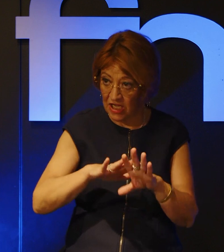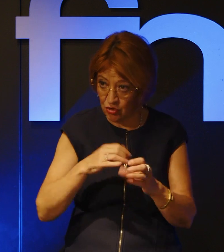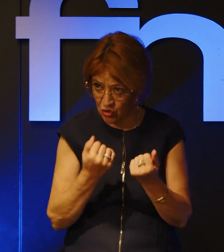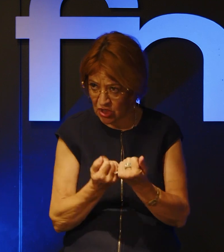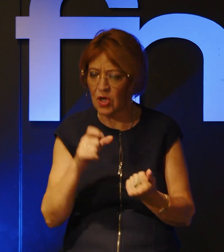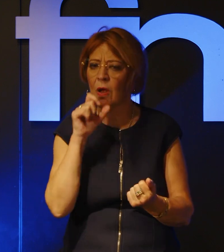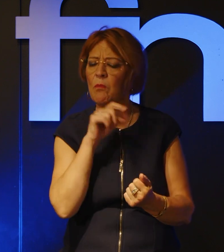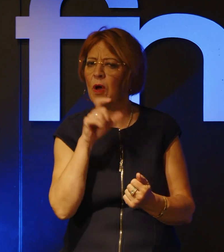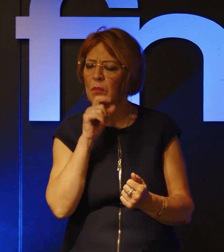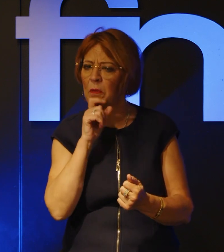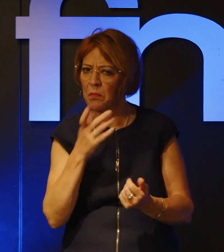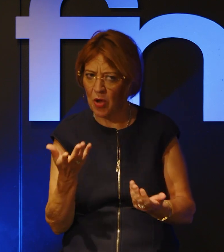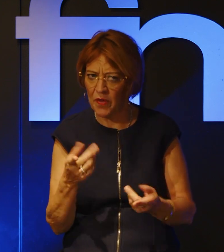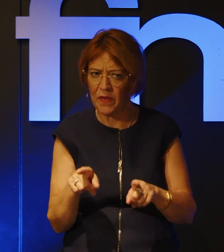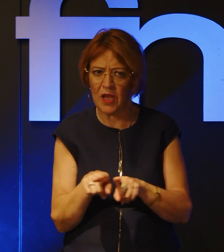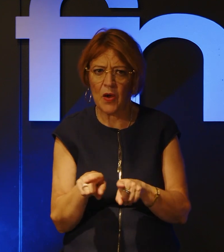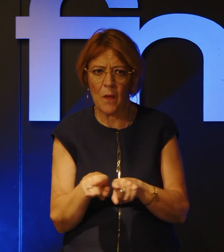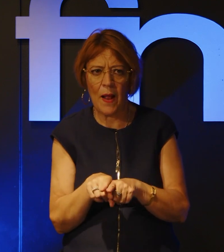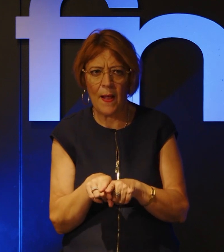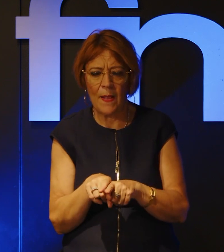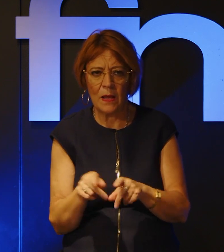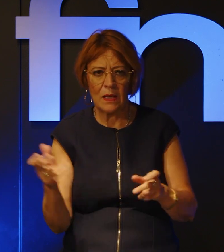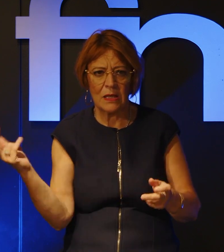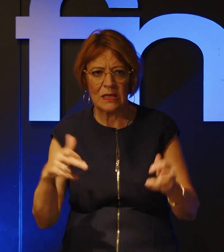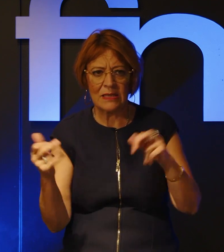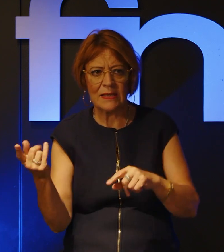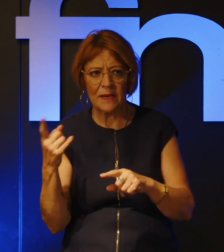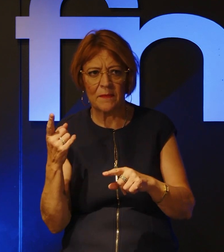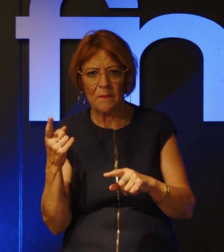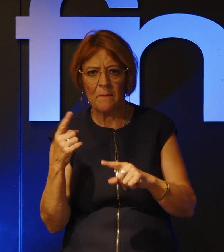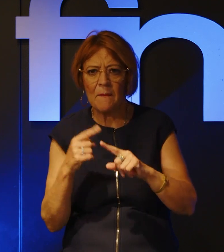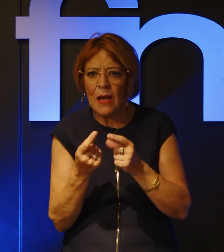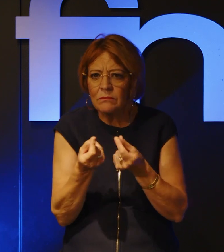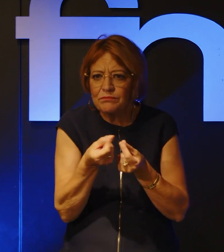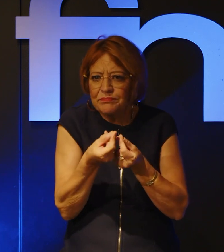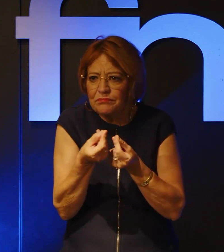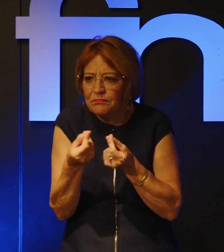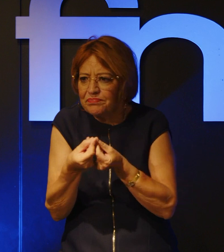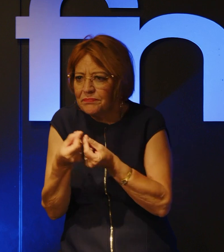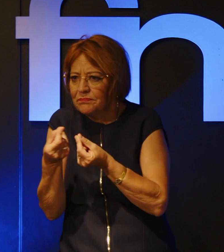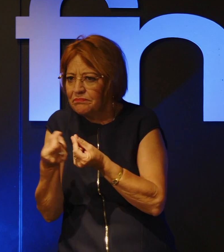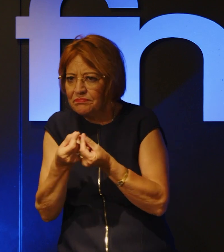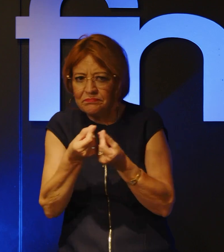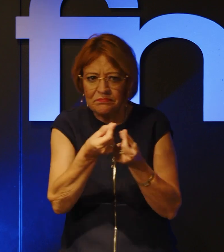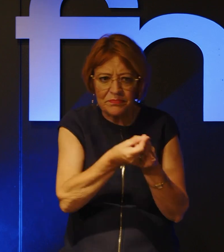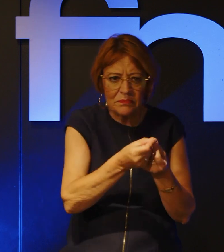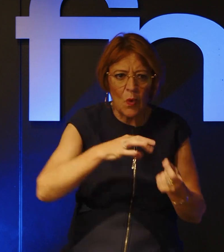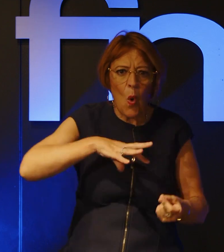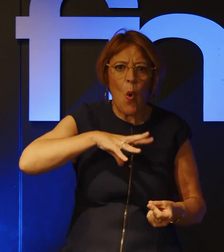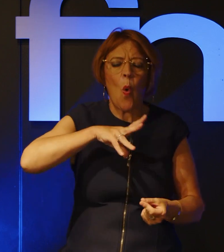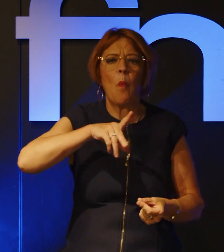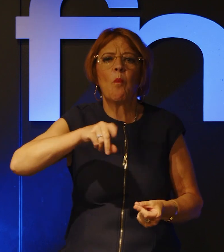encontraram efetivamente para trazer mais uma aproximação daquilo que é o mundo